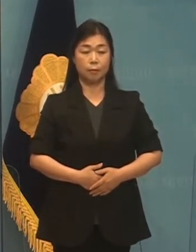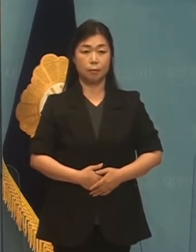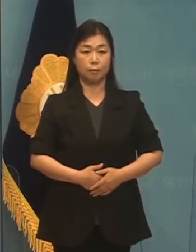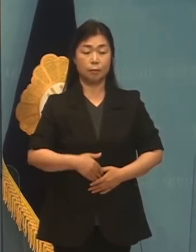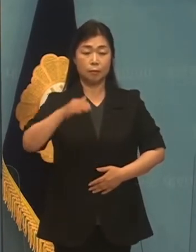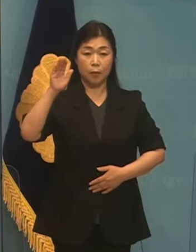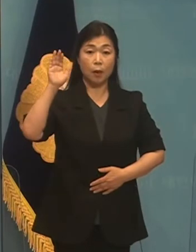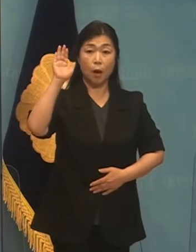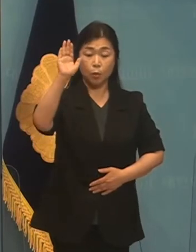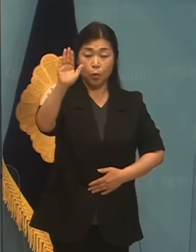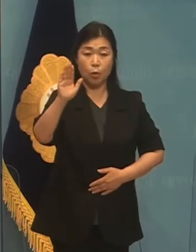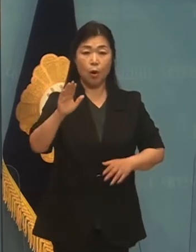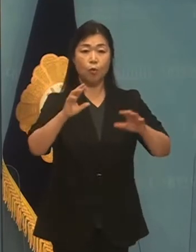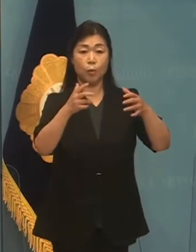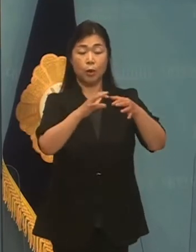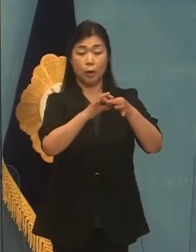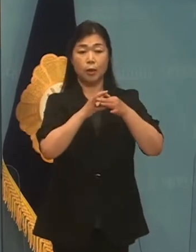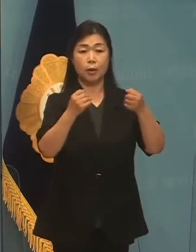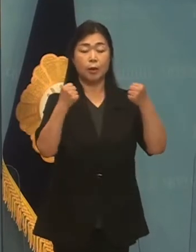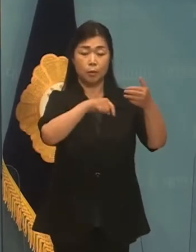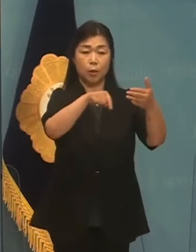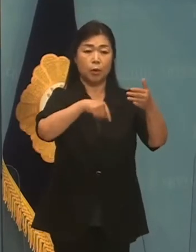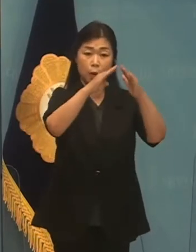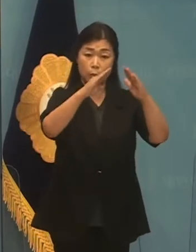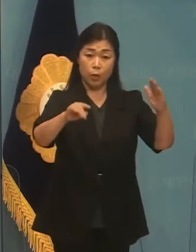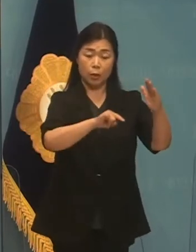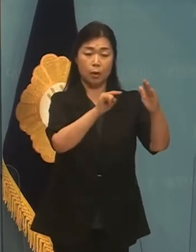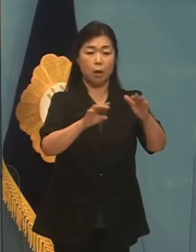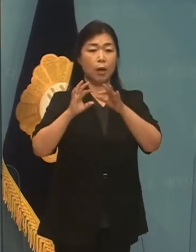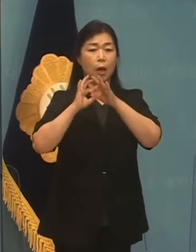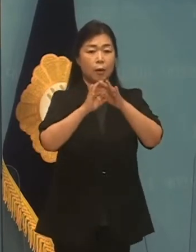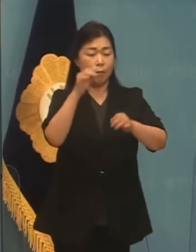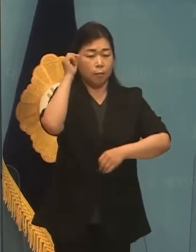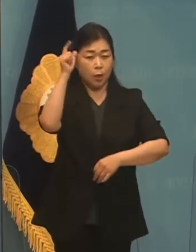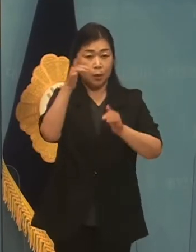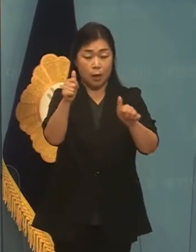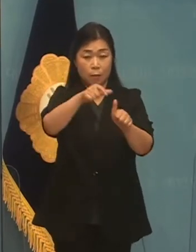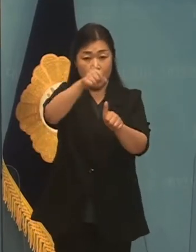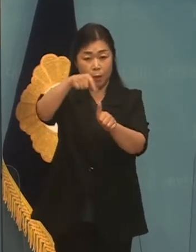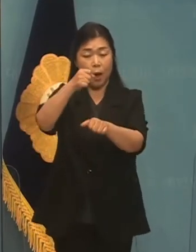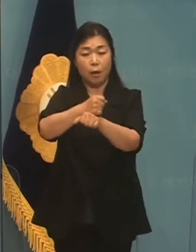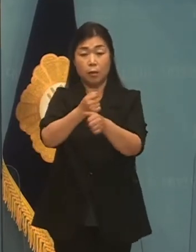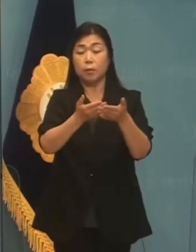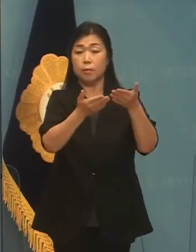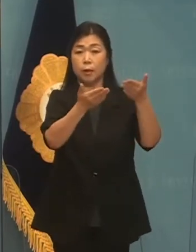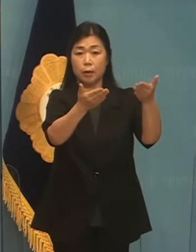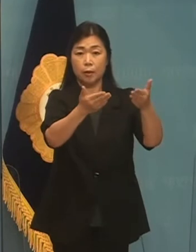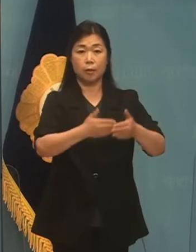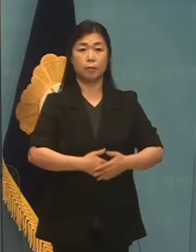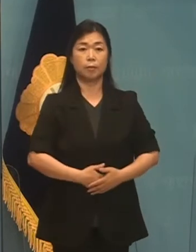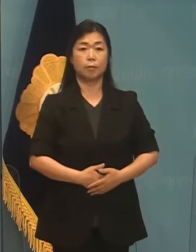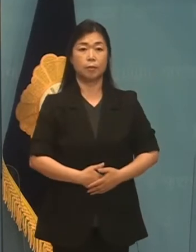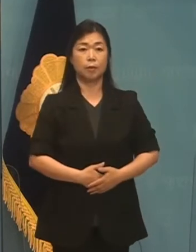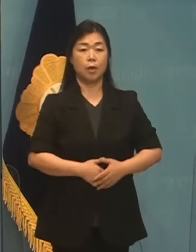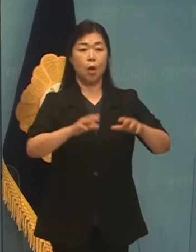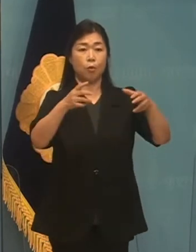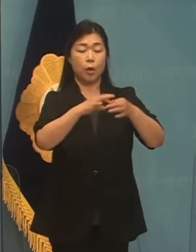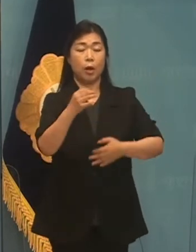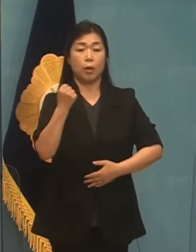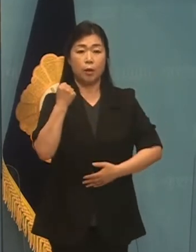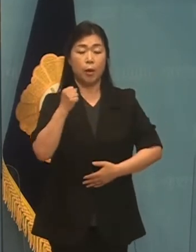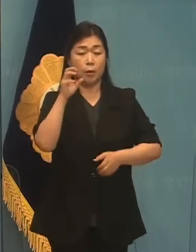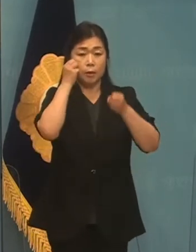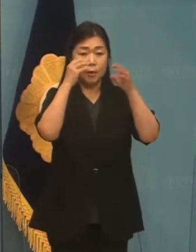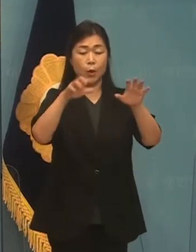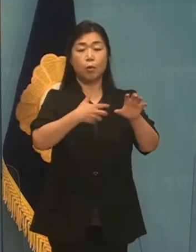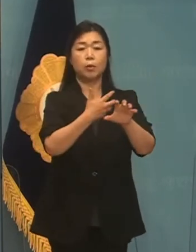앞으로 우리 국민캠프는 지속적인 인재연계 박차를 가하겠습니다. 국민의힘의